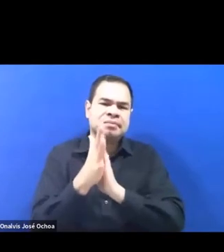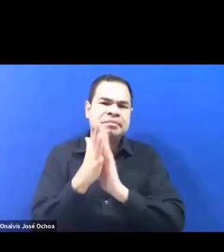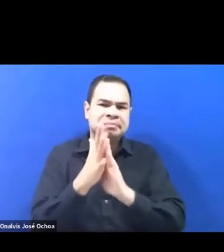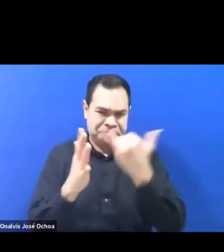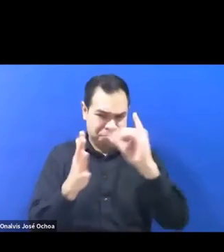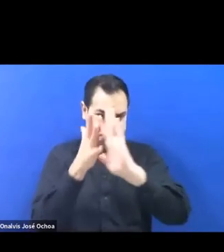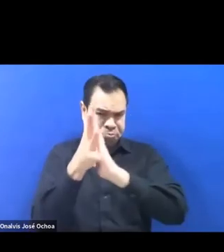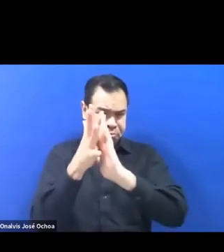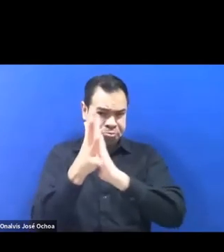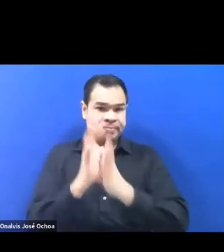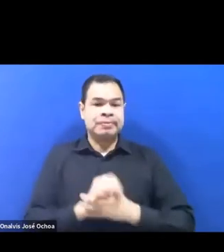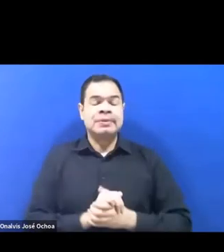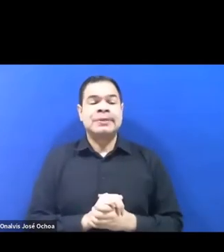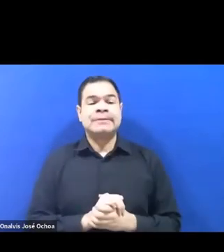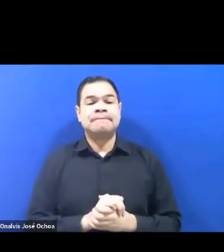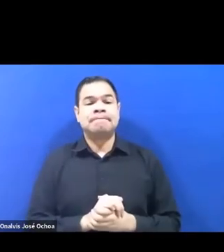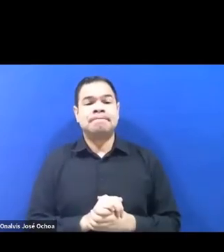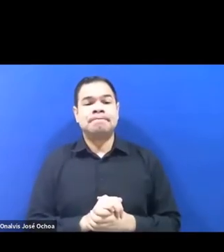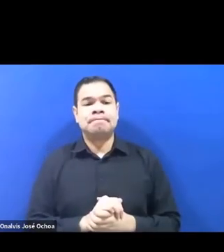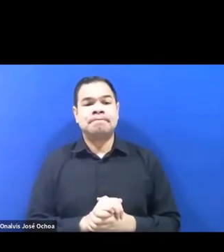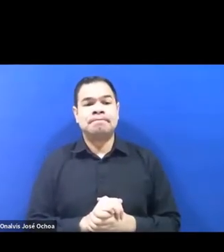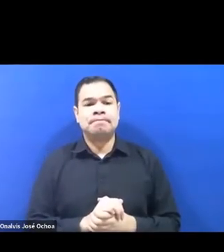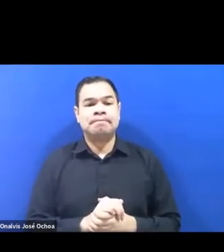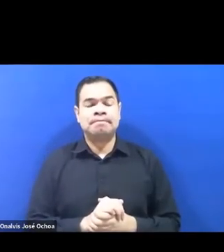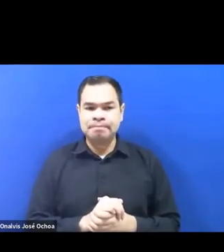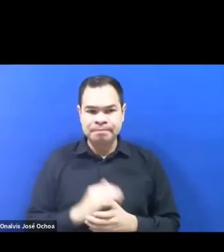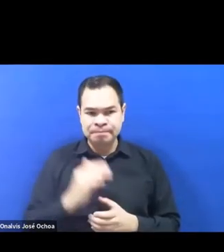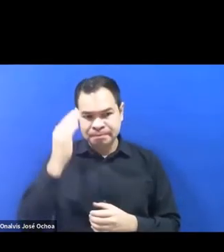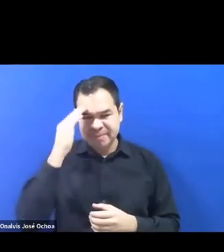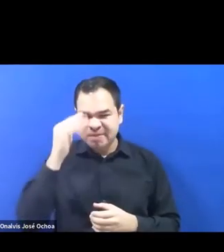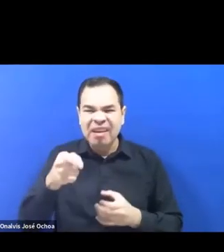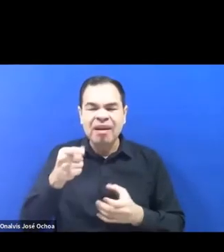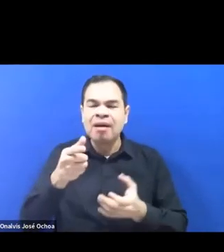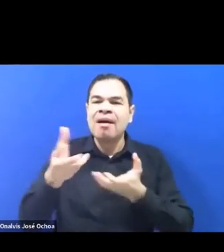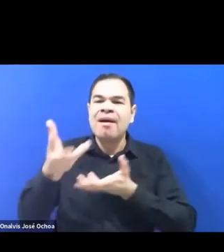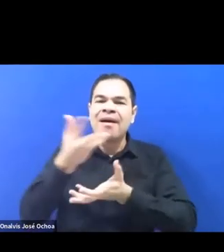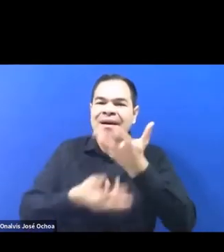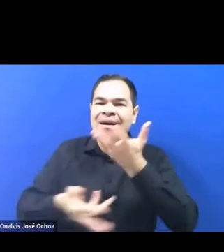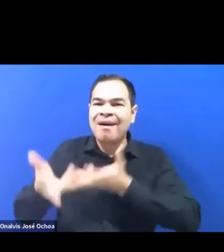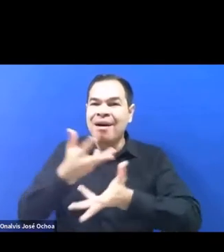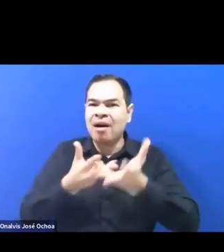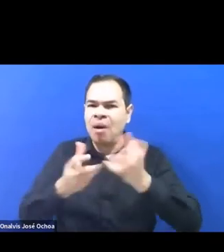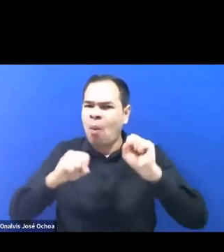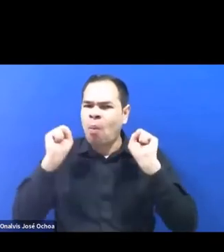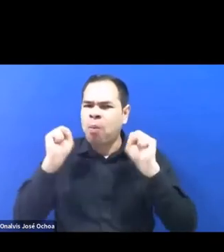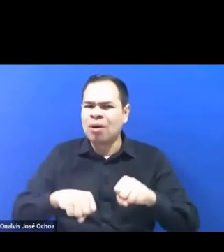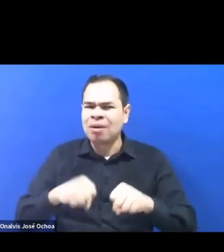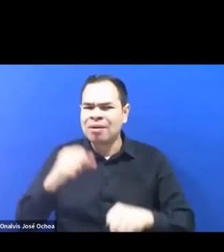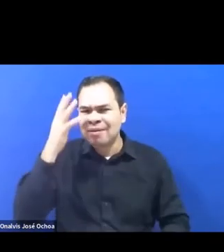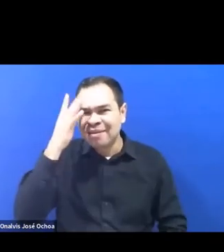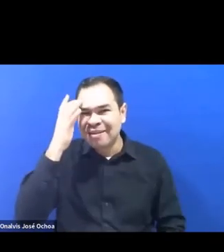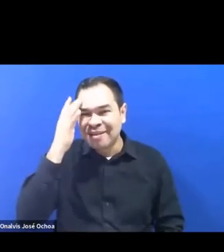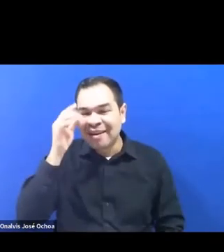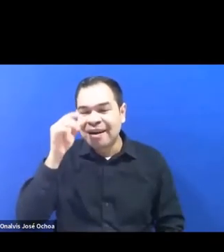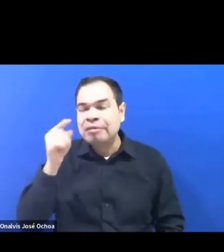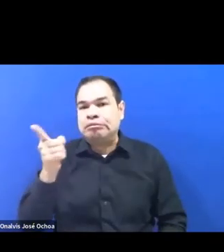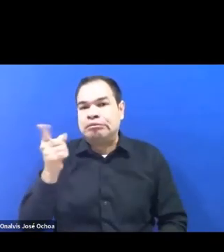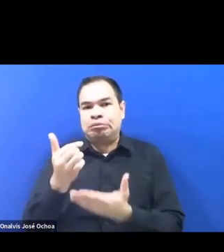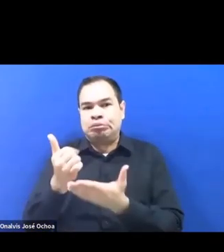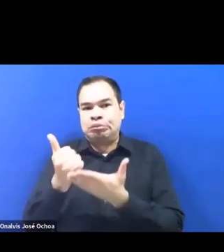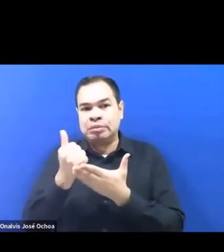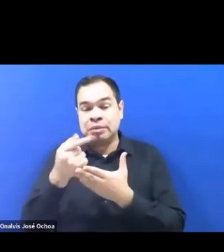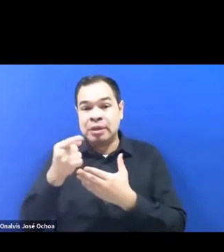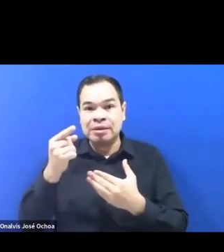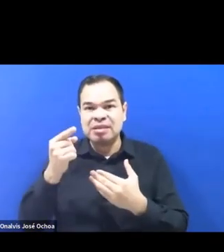antes, la complacencia con el hecho de que este intercambio pueda tener lugar precisamente en el marco de estos 16 días